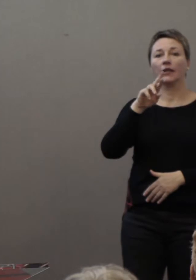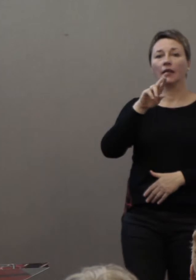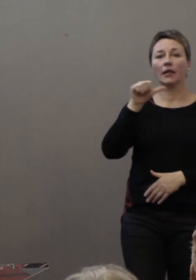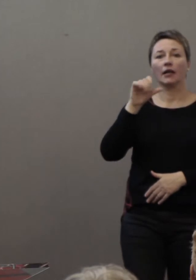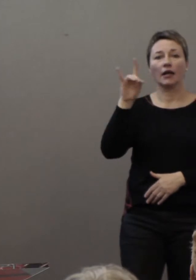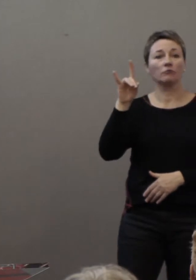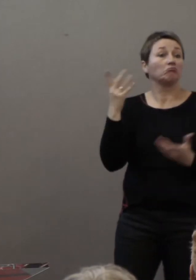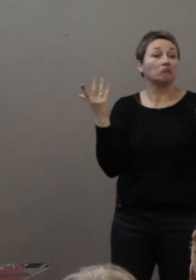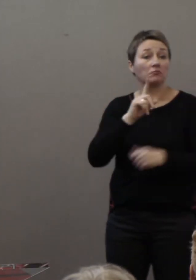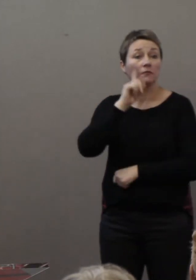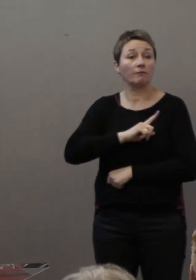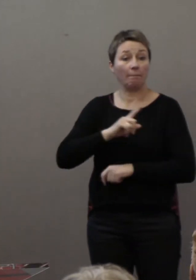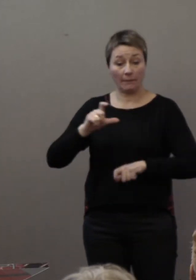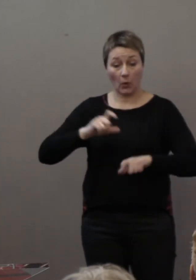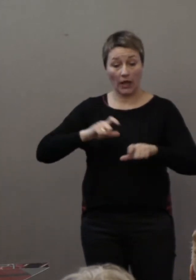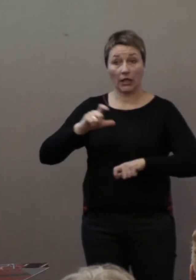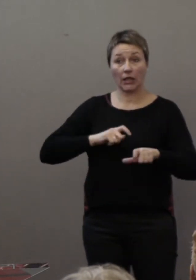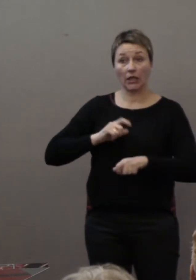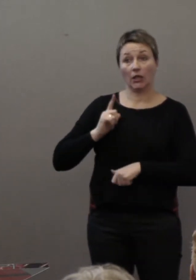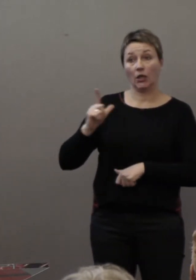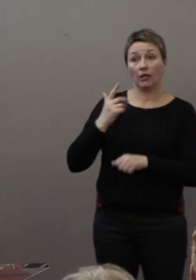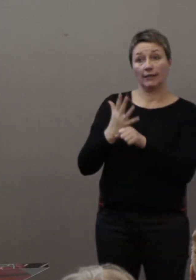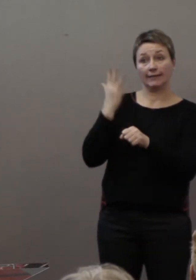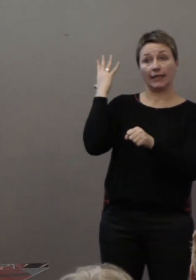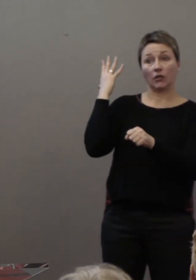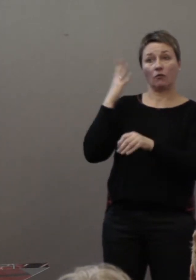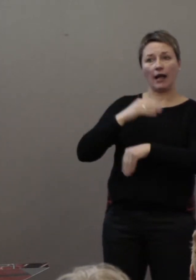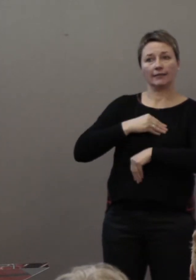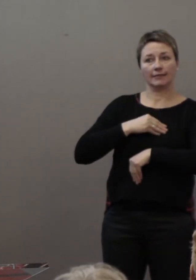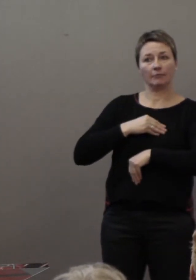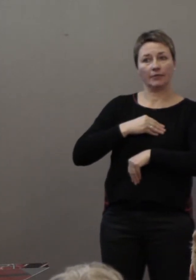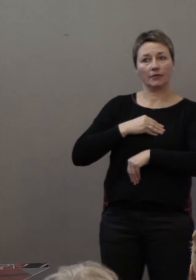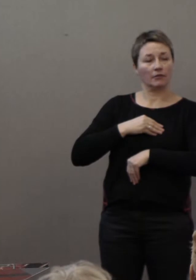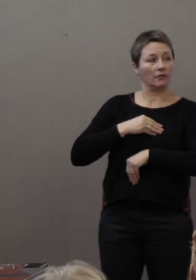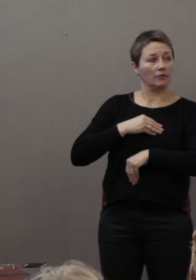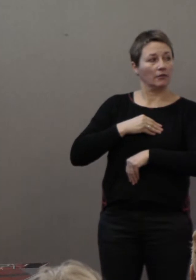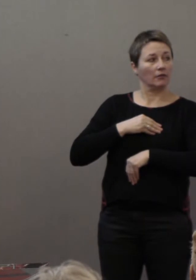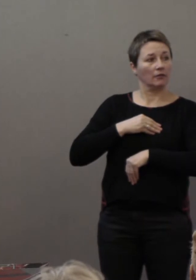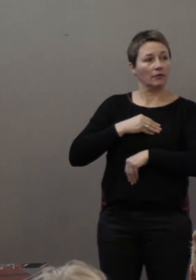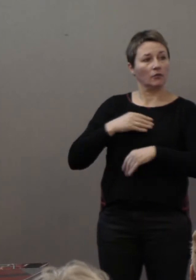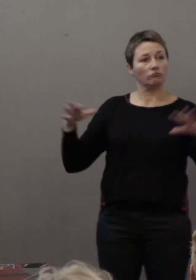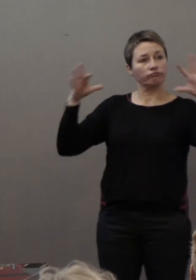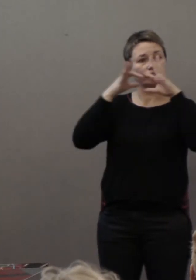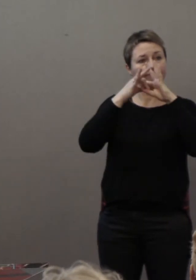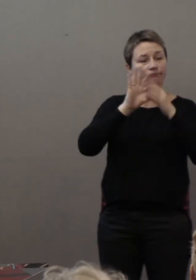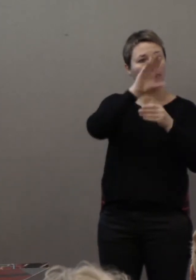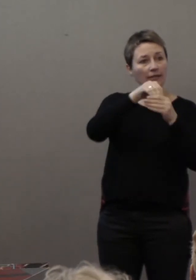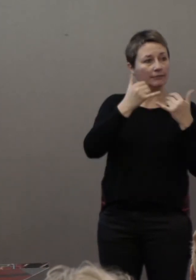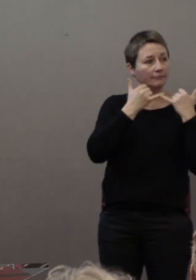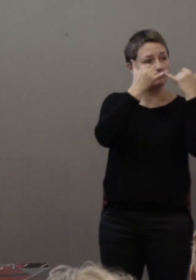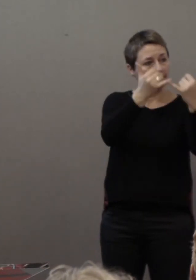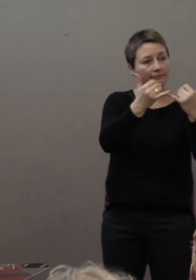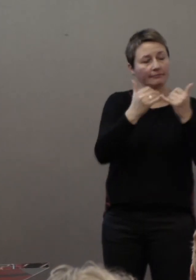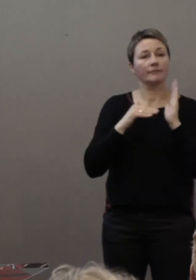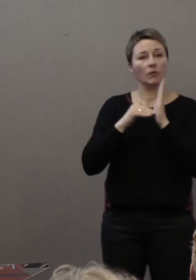qui est ma collaboratrice et qui était partante il y a 5 ans de s'associer à la remise de ces trophées. Et nous y